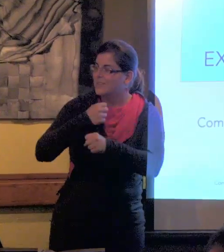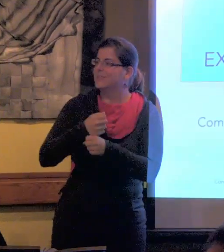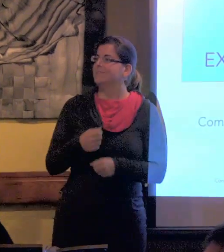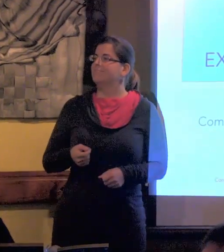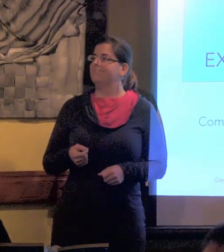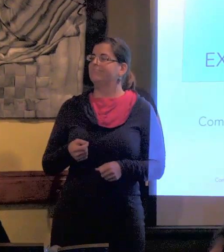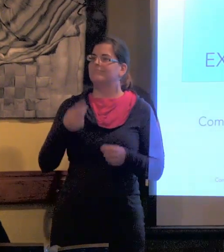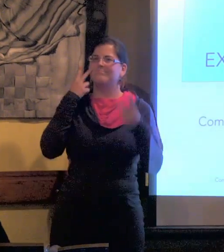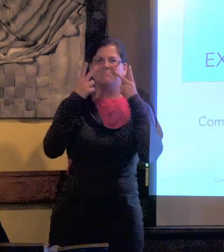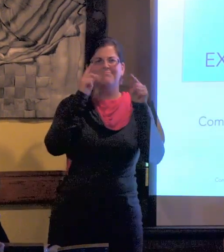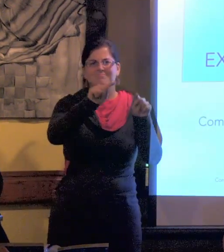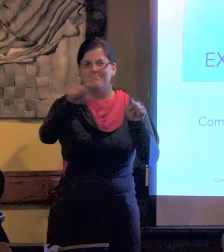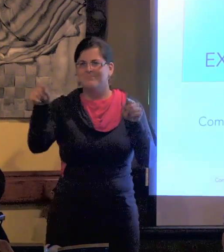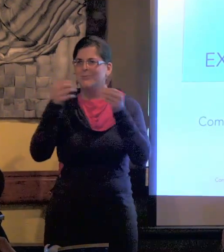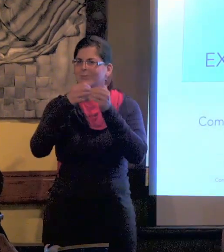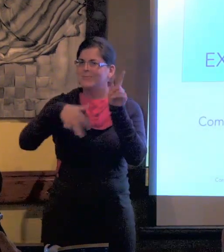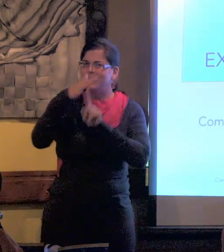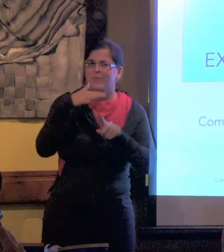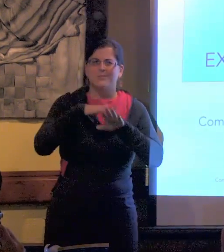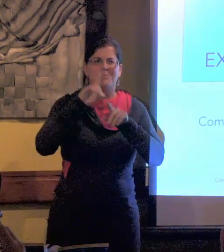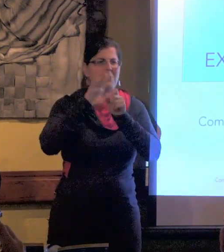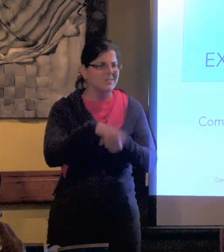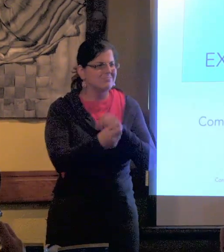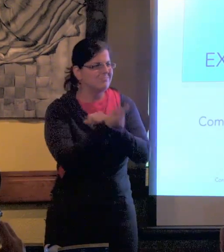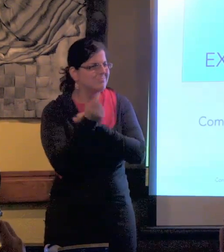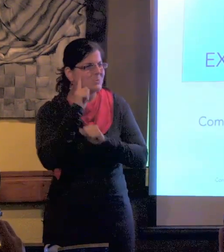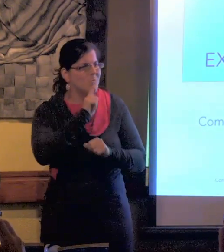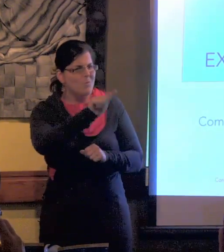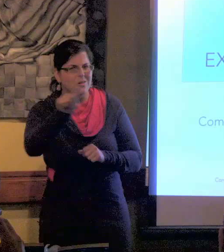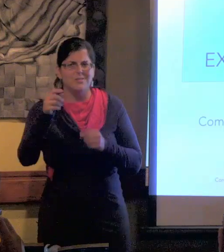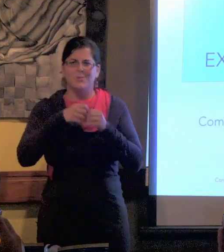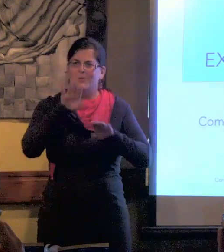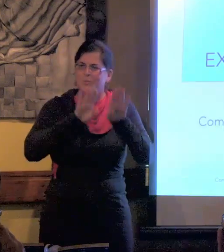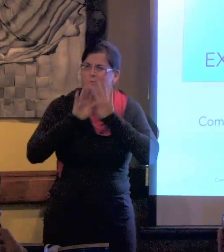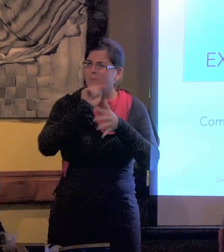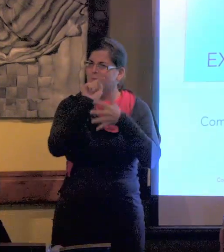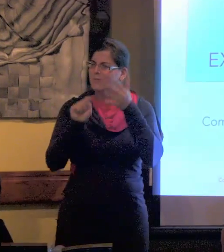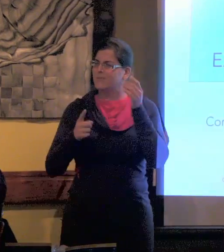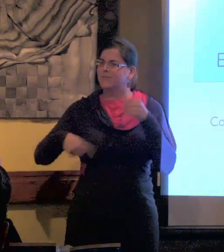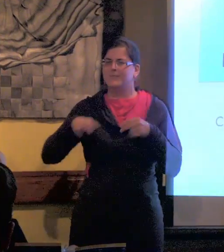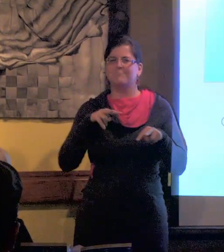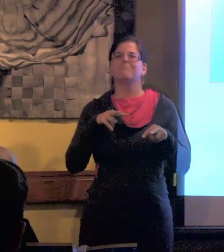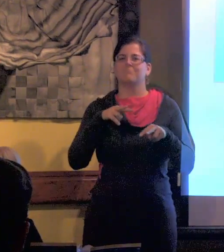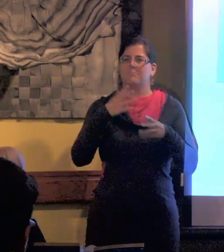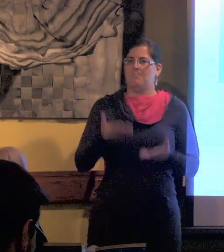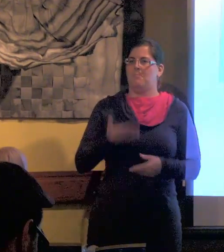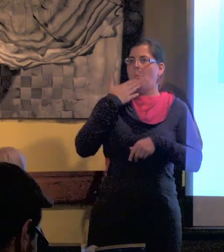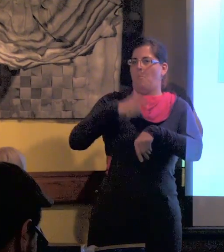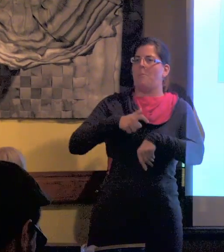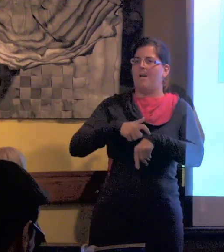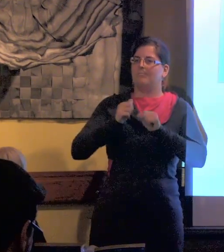On est très actifs dans la communauté sourde depuis plusieurs années et on remarquait plusieurs situations d'autisme, c'est-à-dire en fait